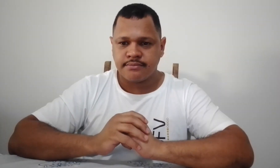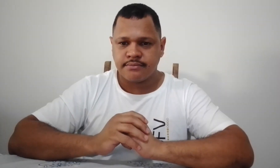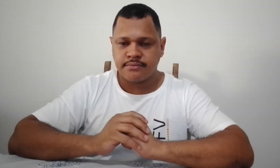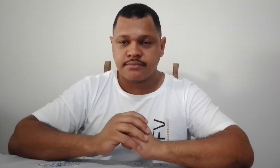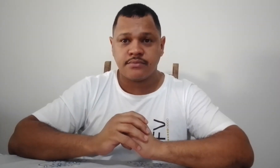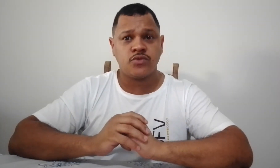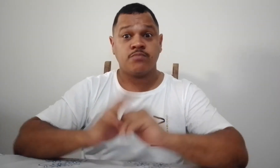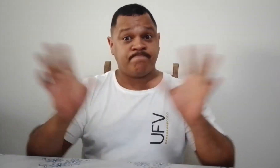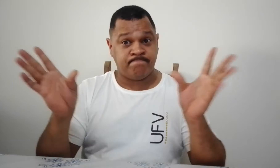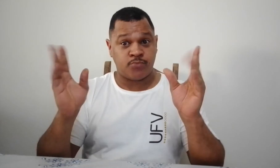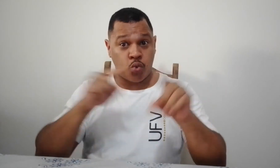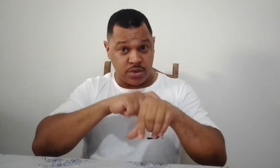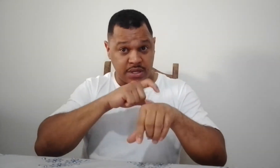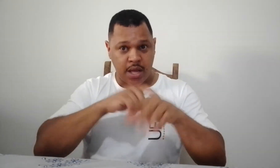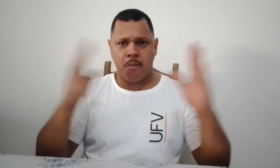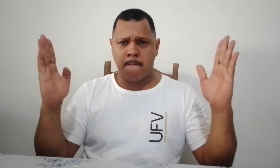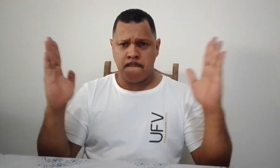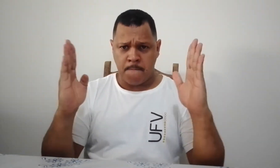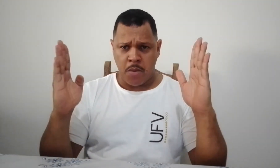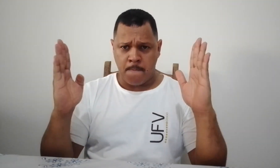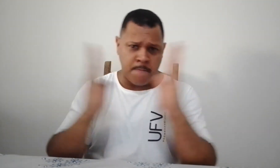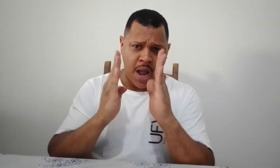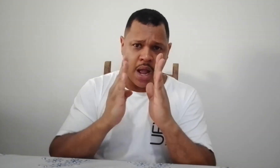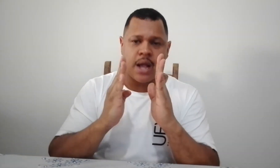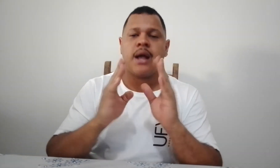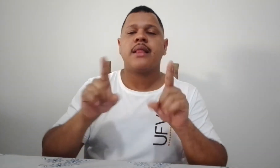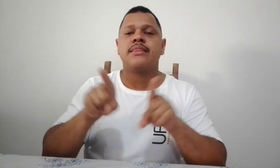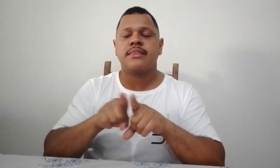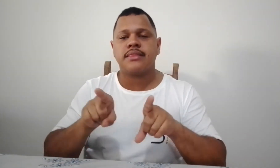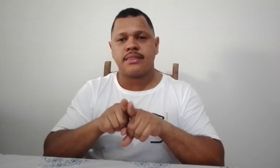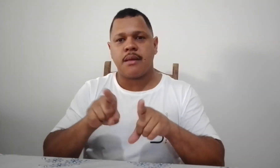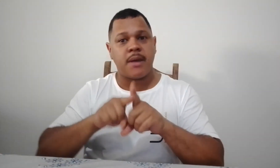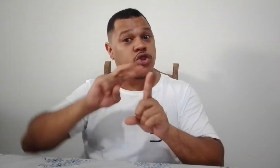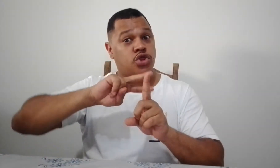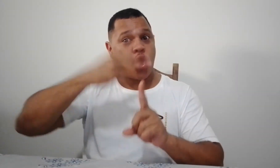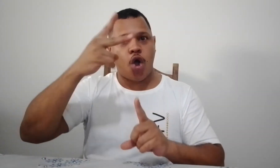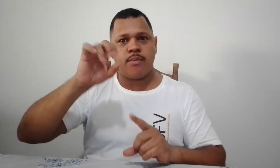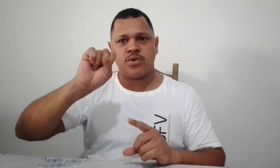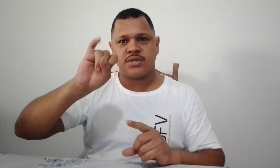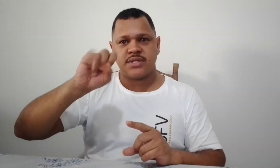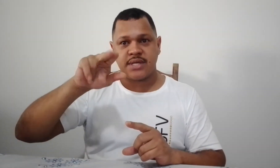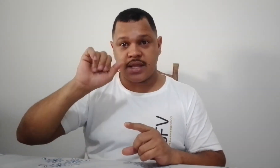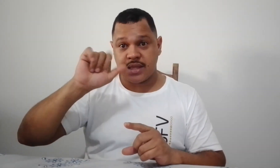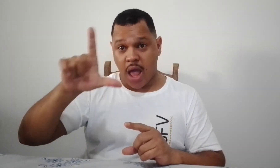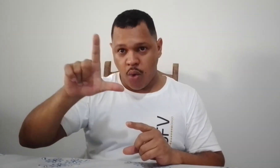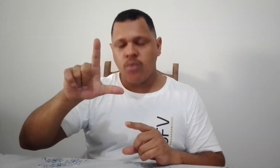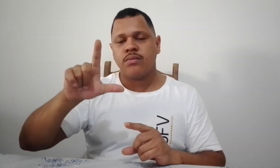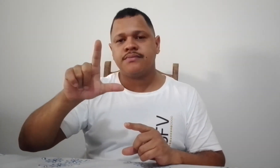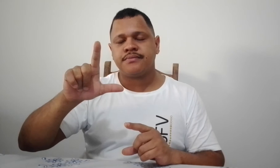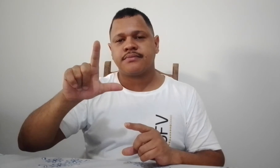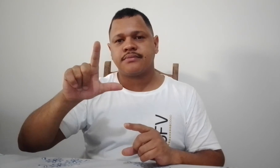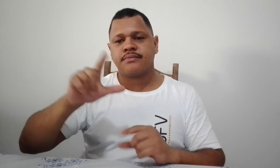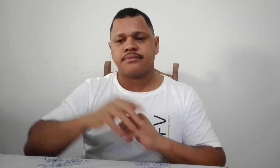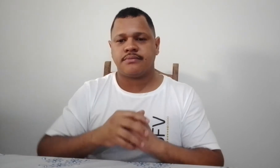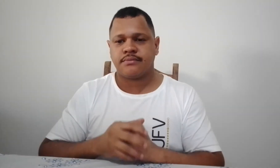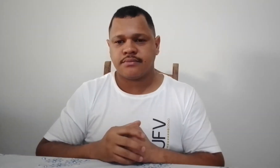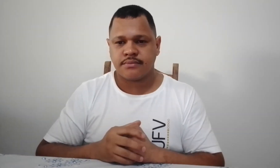metade, mas também dobra a amplitude do sinal. Dessa forma, na prática, ao girar um gerador